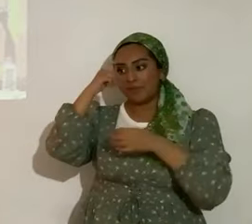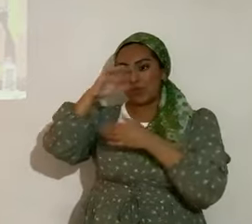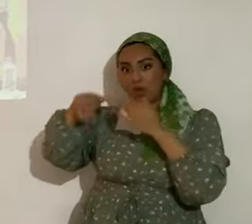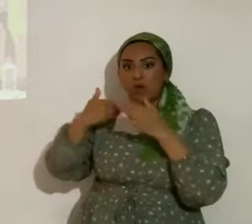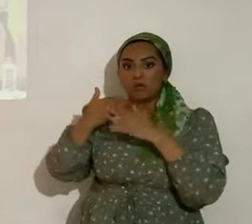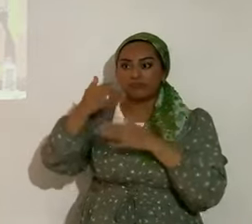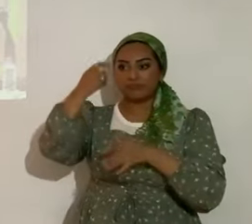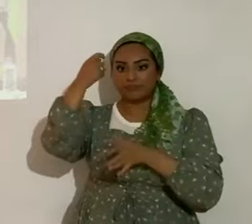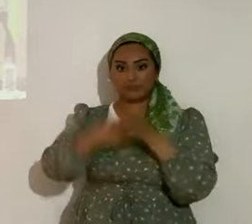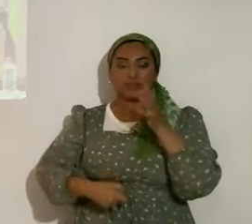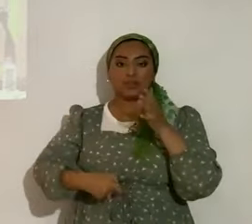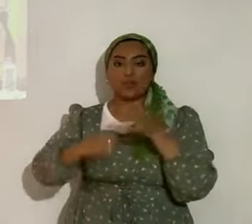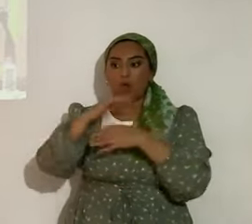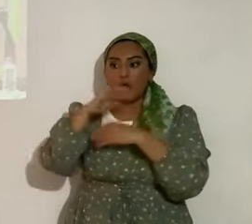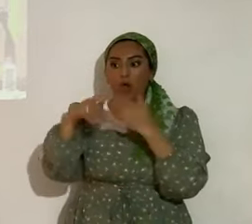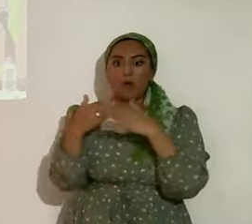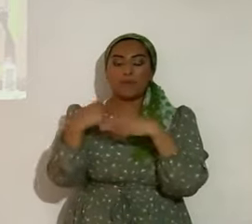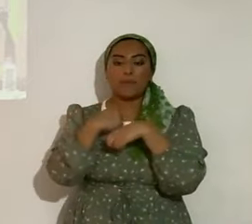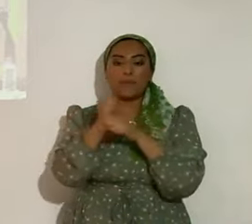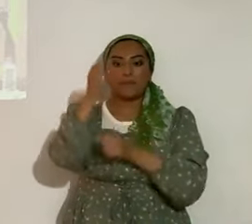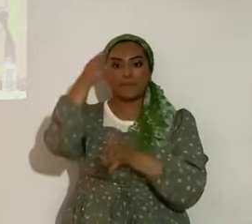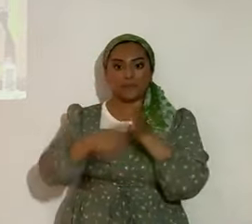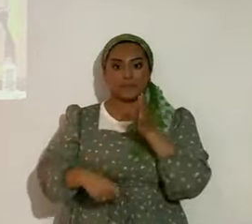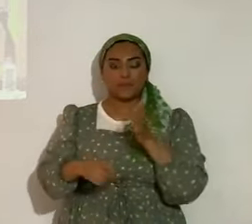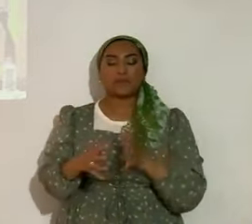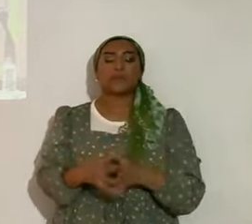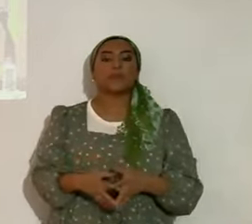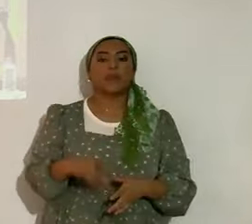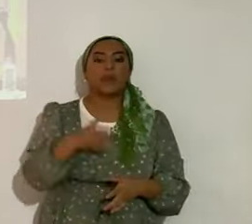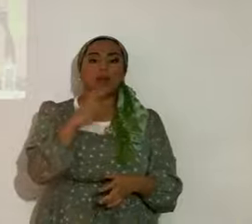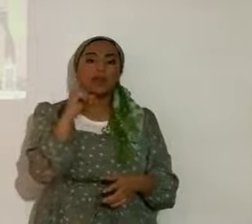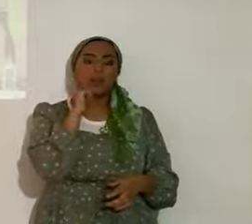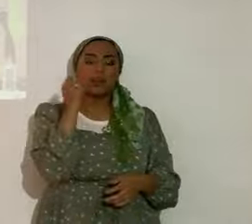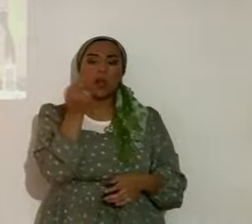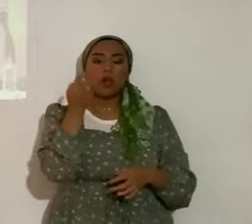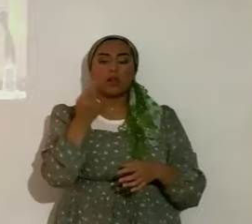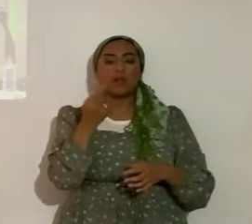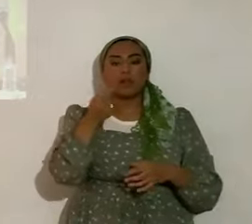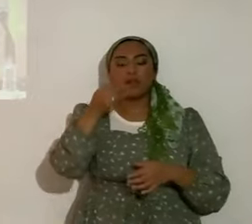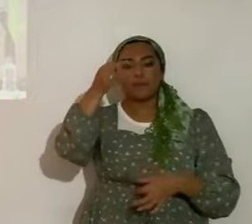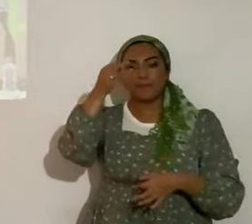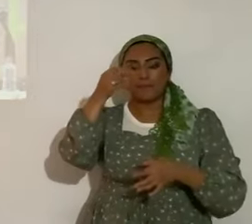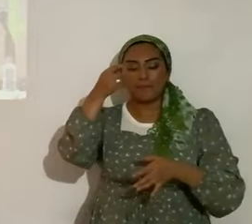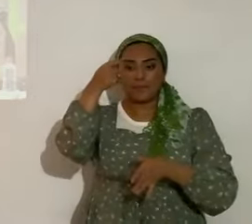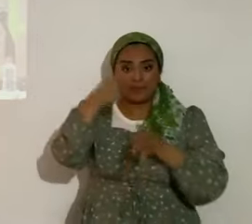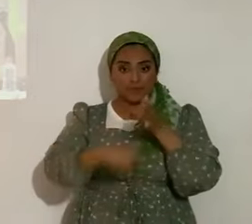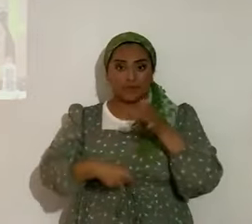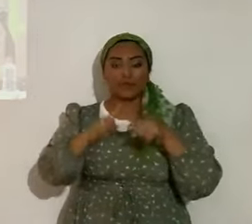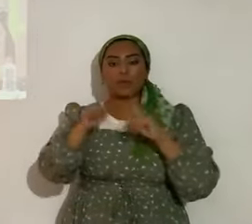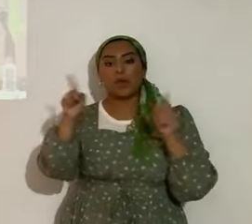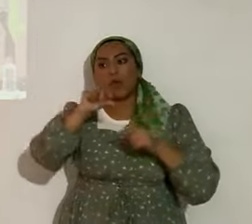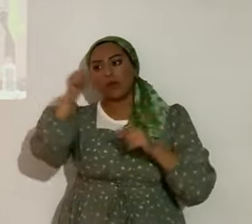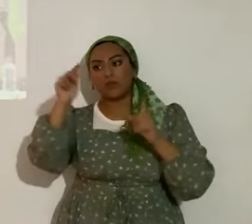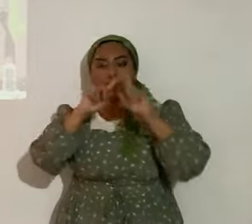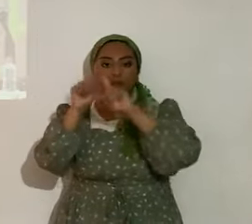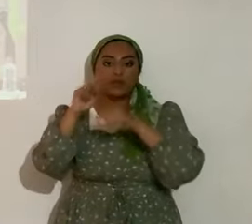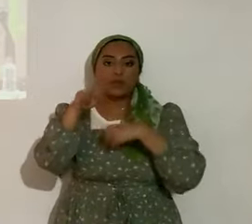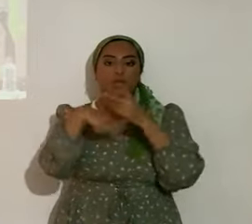cobra impuestos, todo causa impuestos. Y no solamente los impuestos del tribunal, sino otros gastos